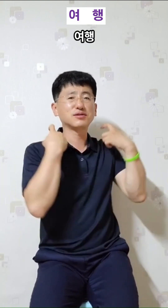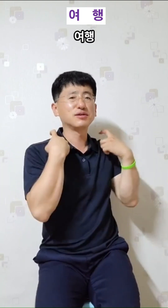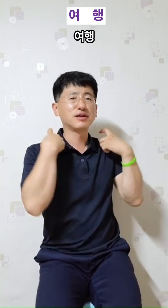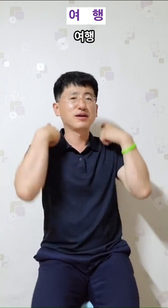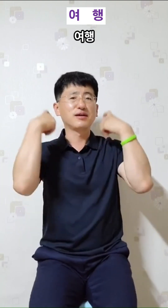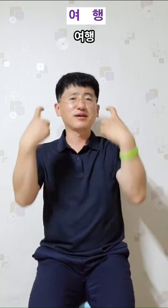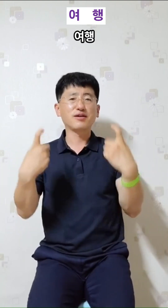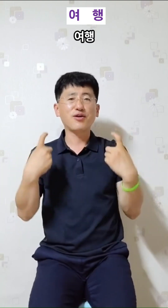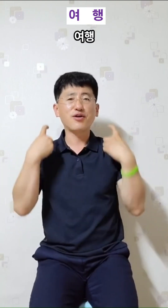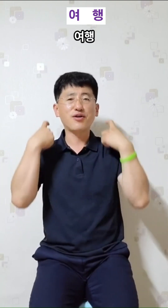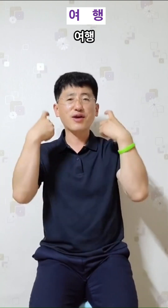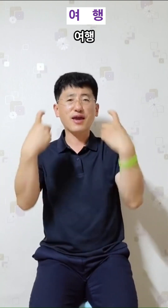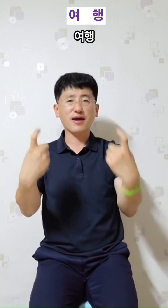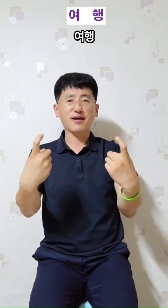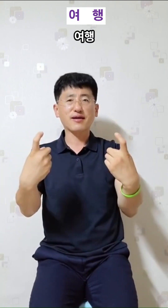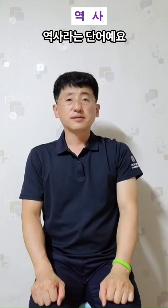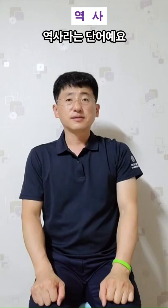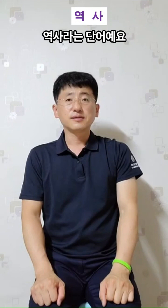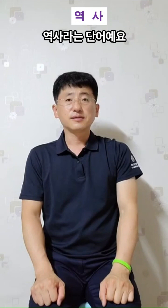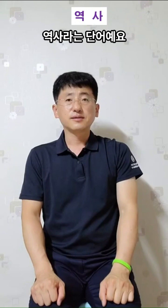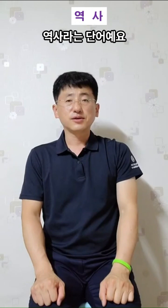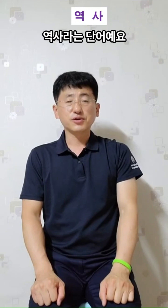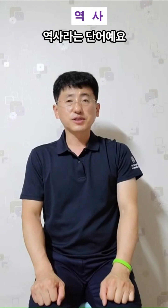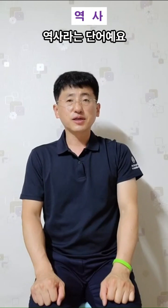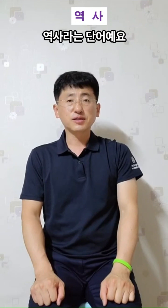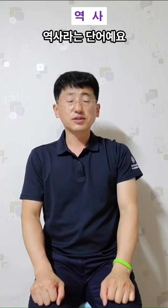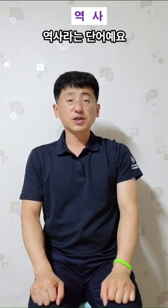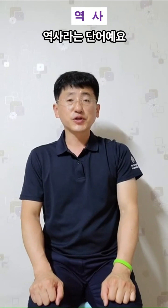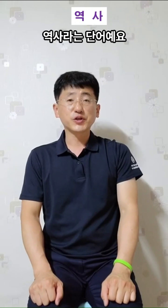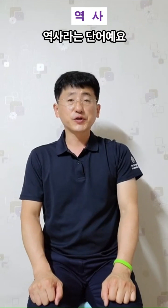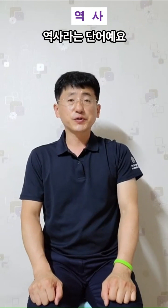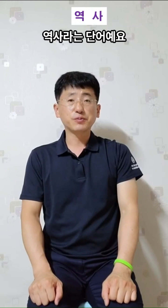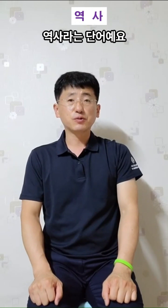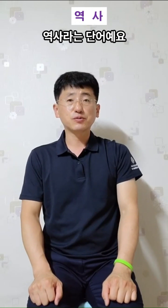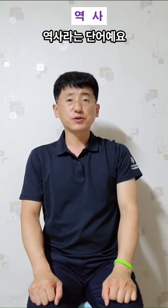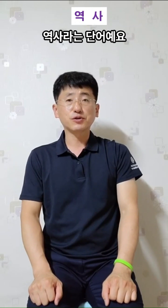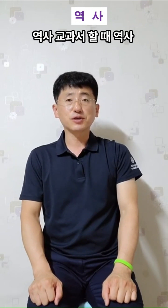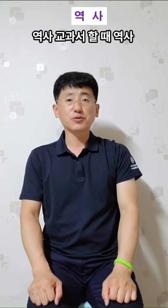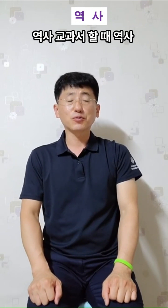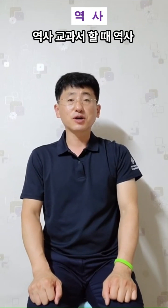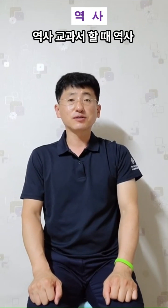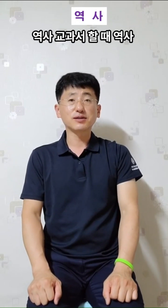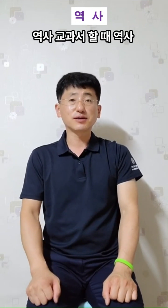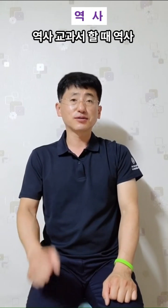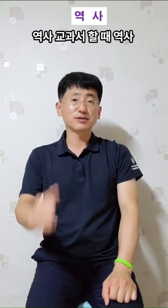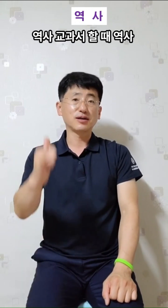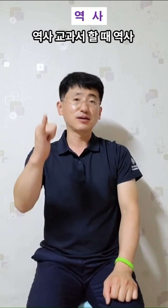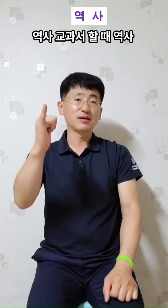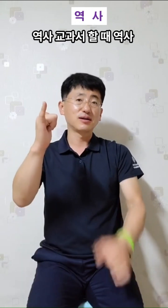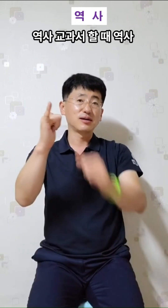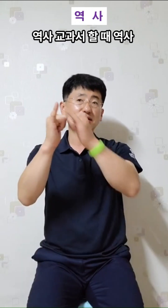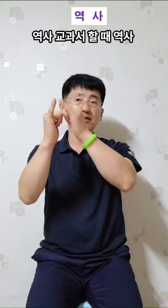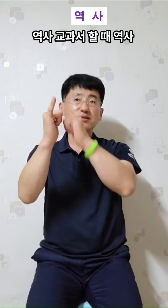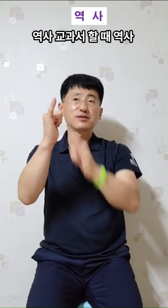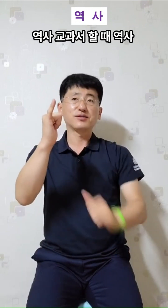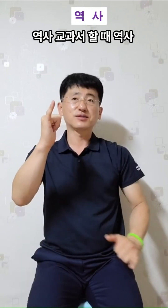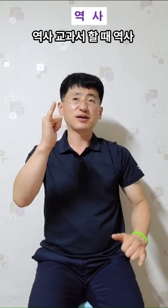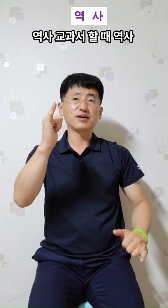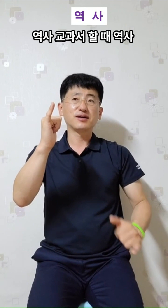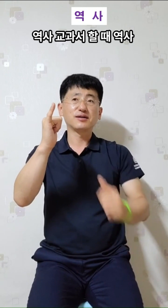그래서 여행. 역사라는 단어예요. 뭐 역사 교과서 할 때 역사.